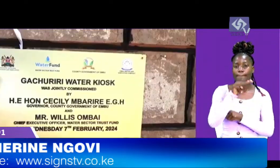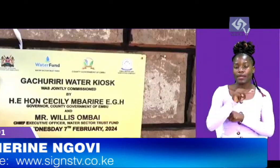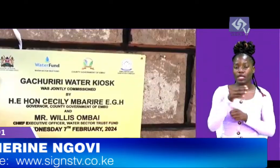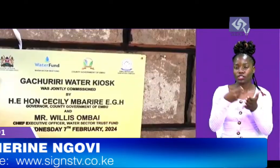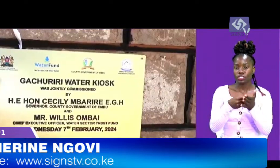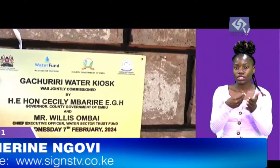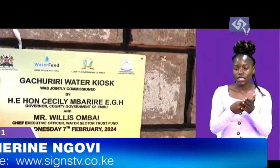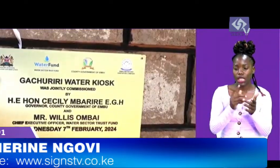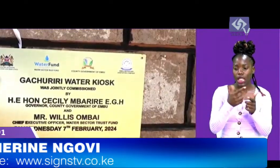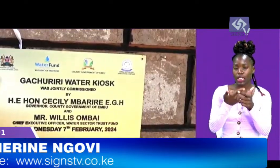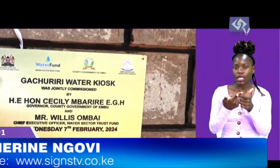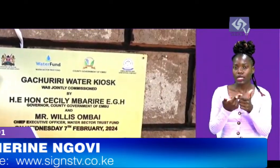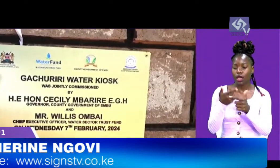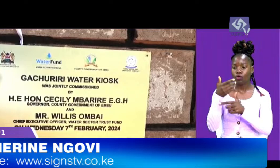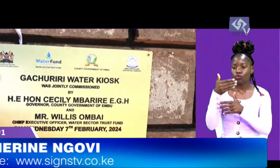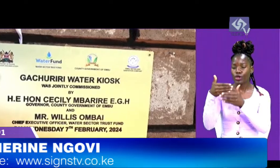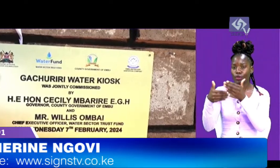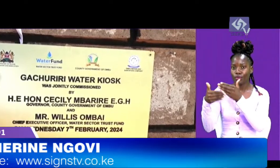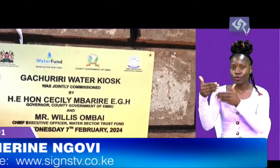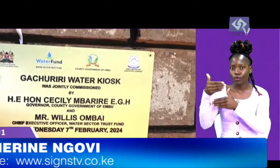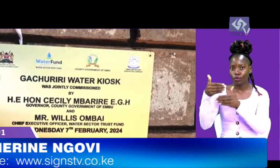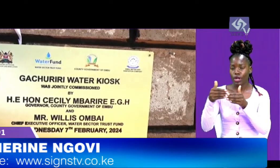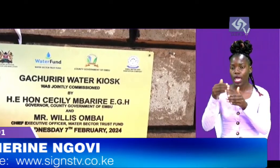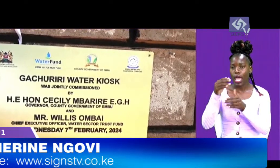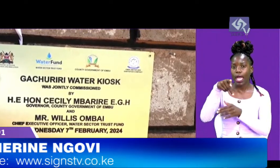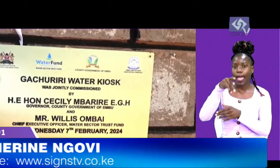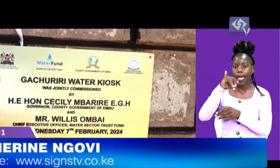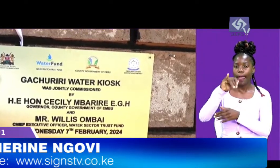tukaweza kutengeneza pipeline, main pipeline ya kilomita